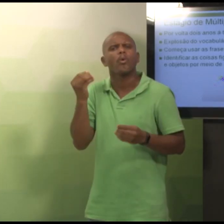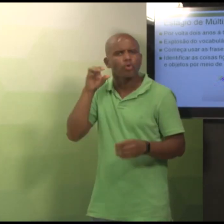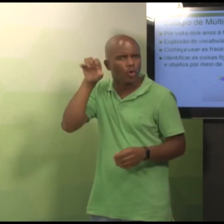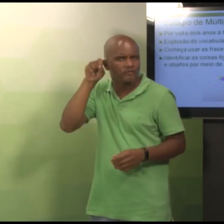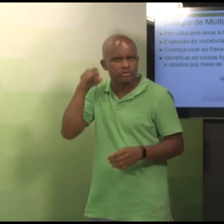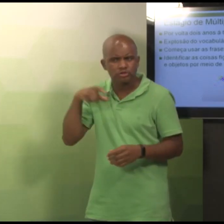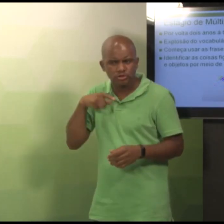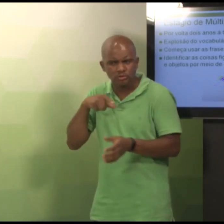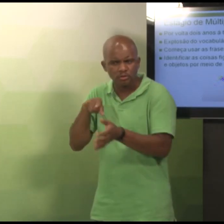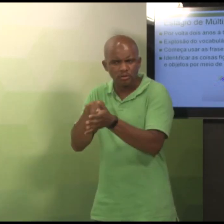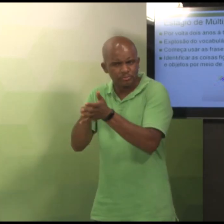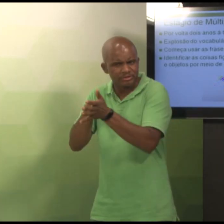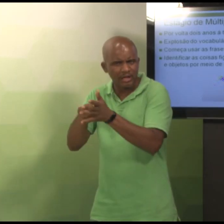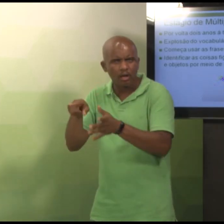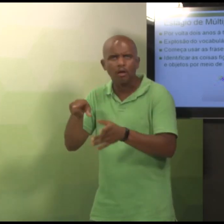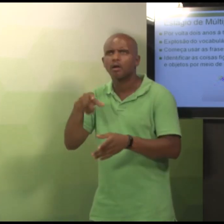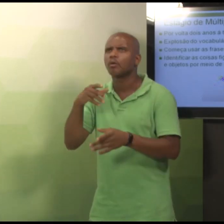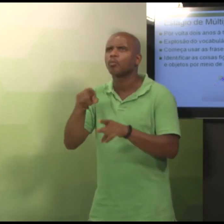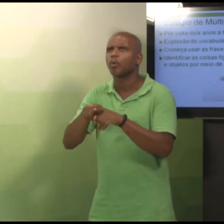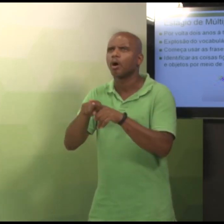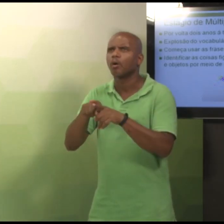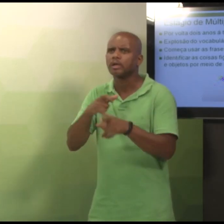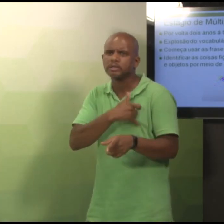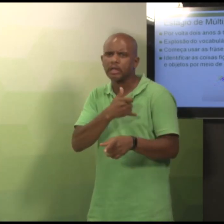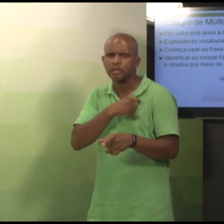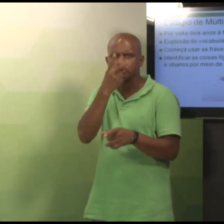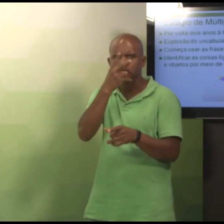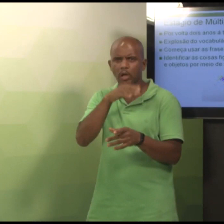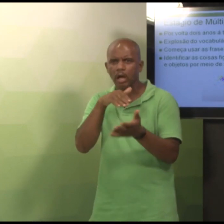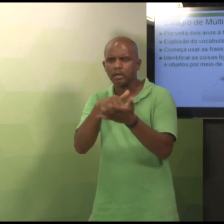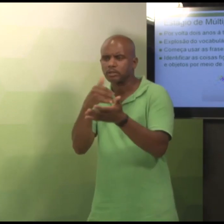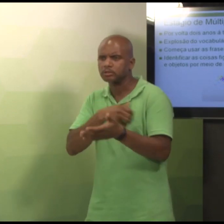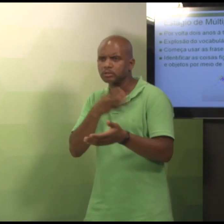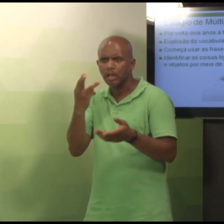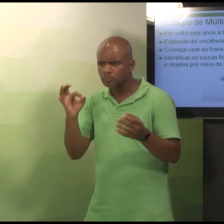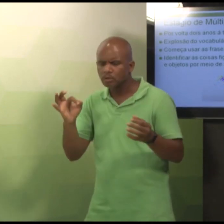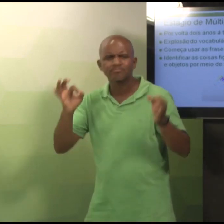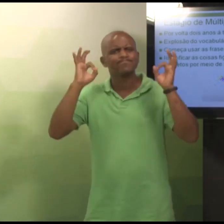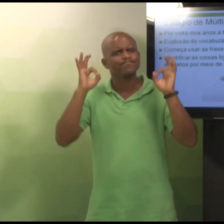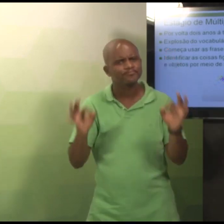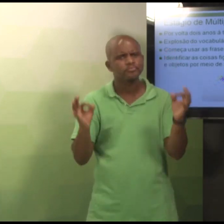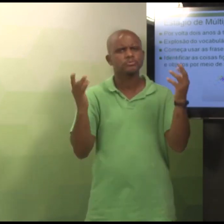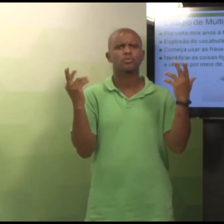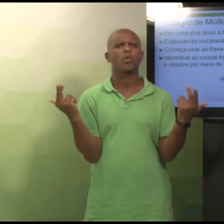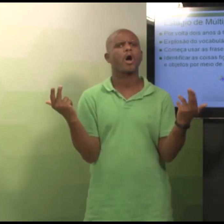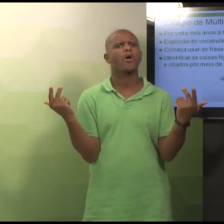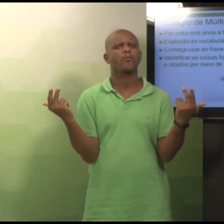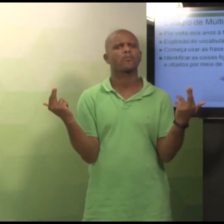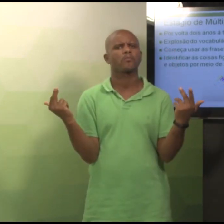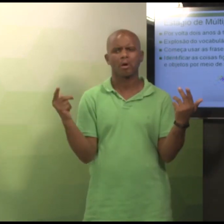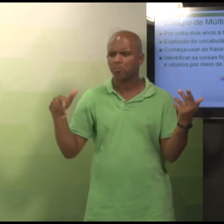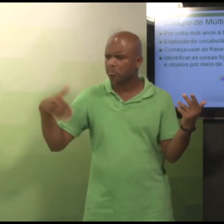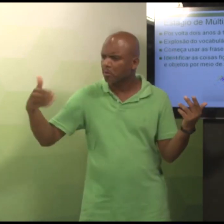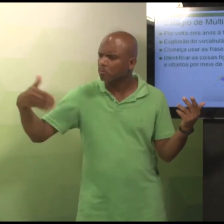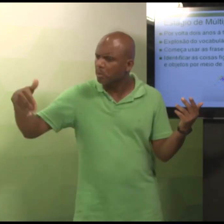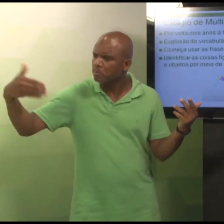ela vai pedir. E assim vai haver comunicação por meio da língua de sinais. Com os ouvintes, há